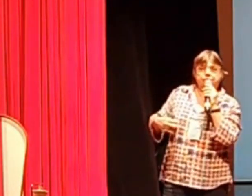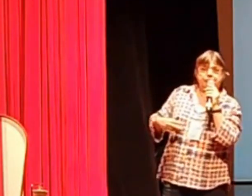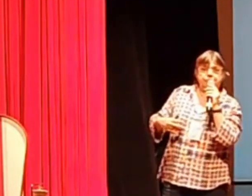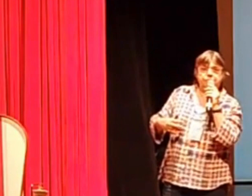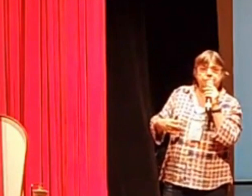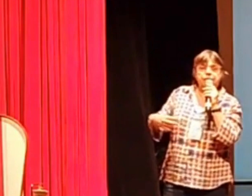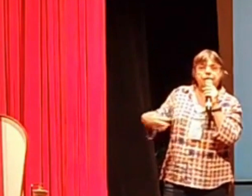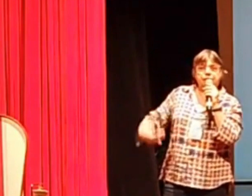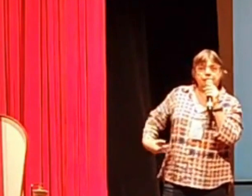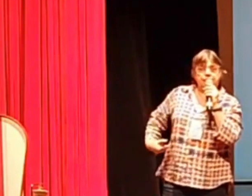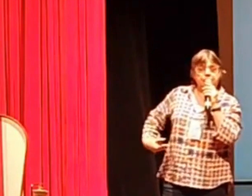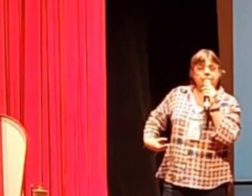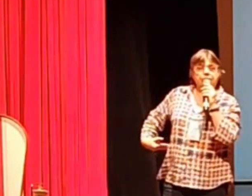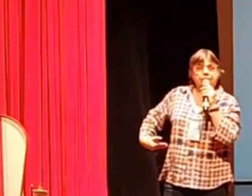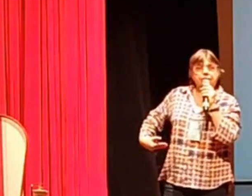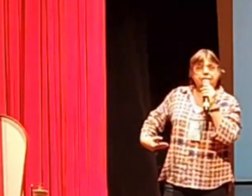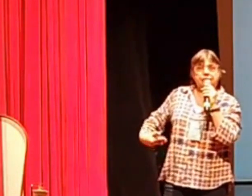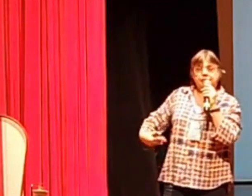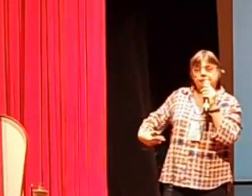está mais